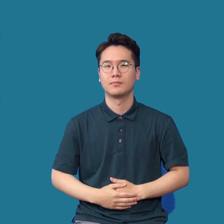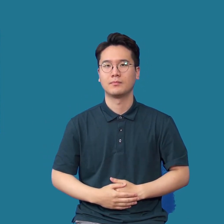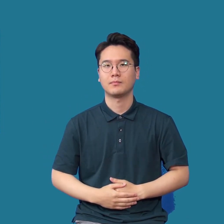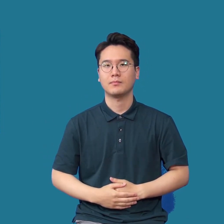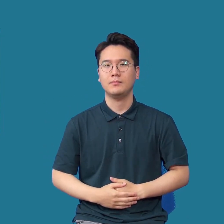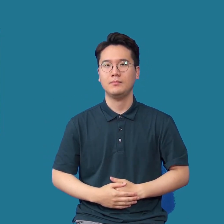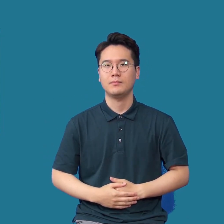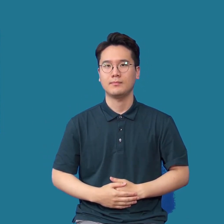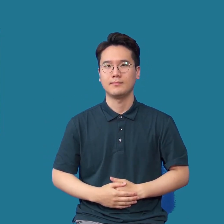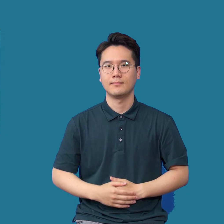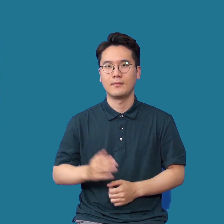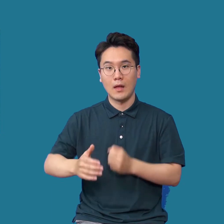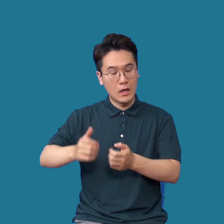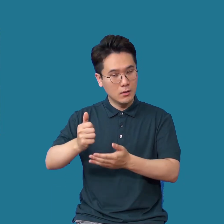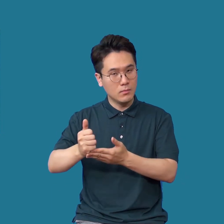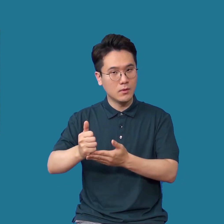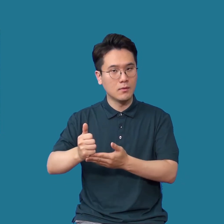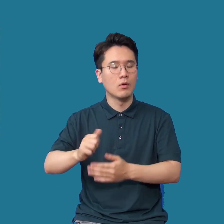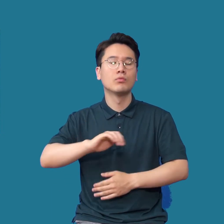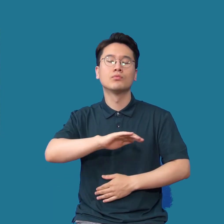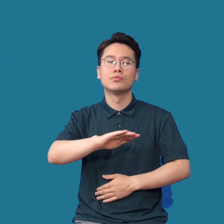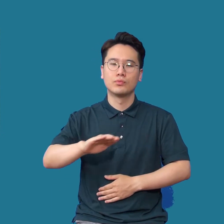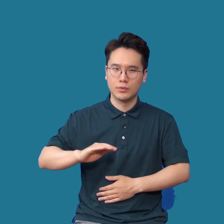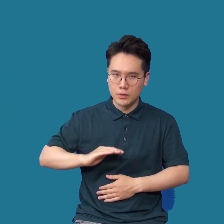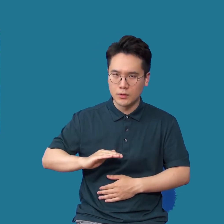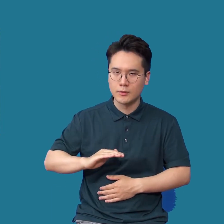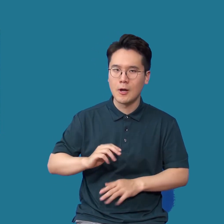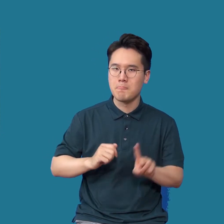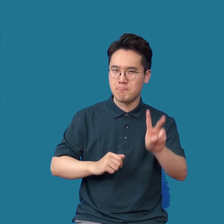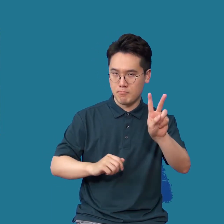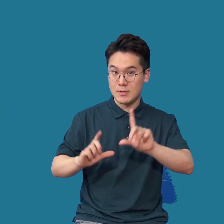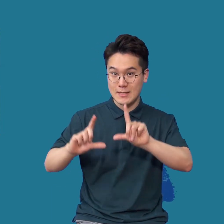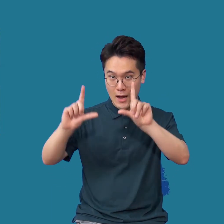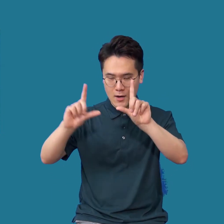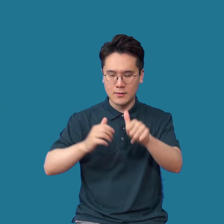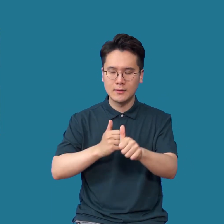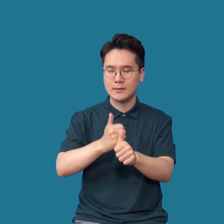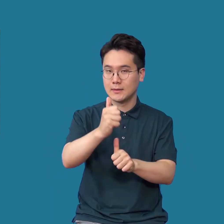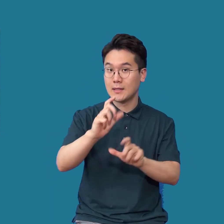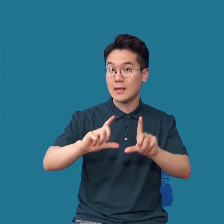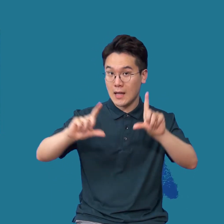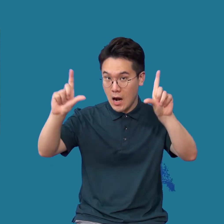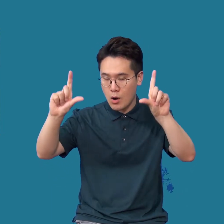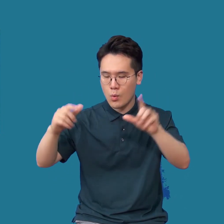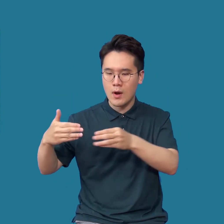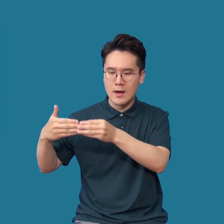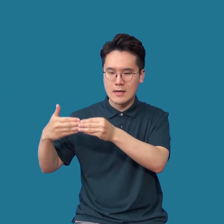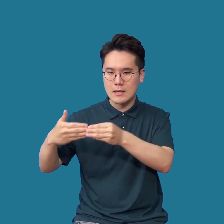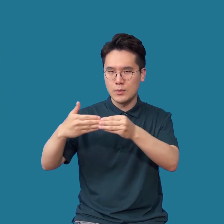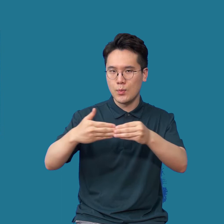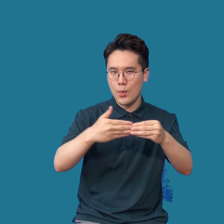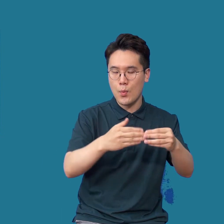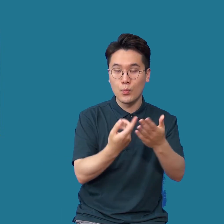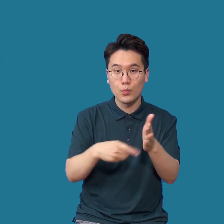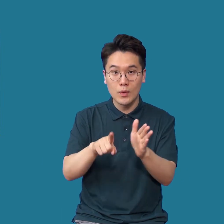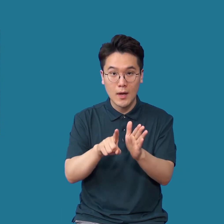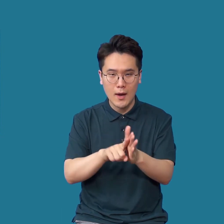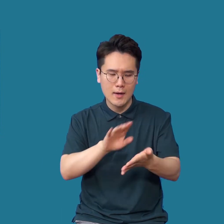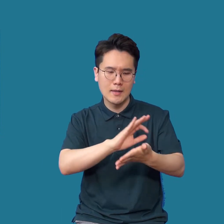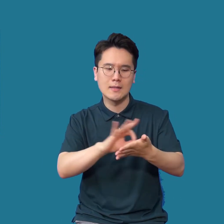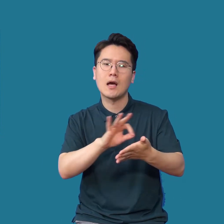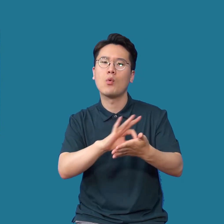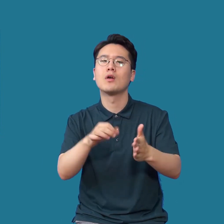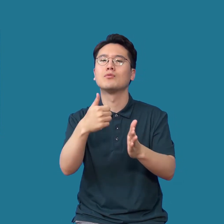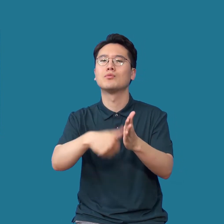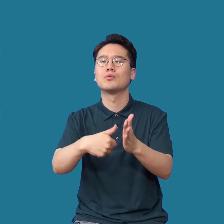하나님이 우리를 최종적인 V-Day로 이끄시기 위해서 사용하시는 도구가 2가지 있습니다.